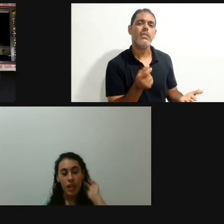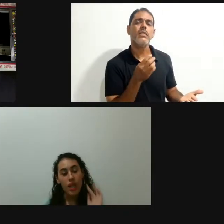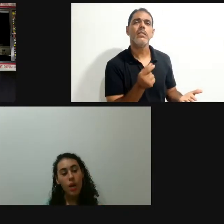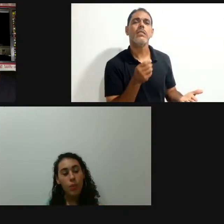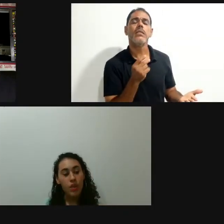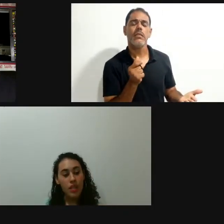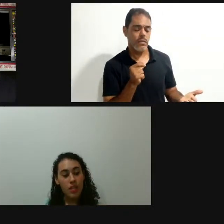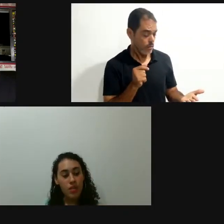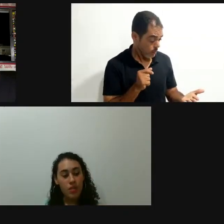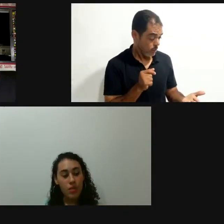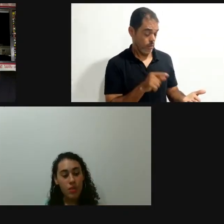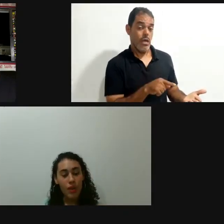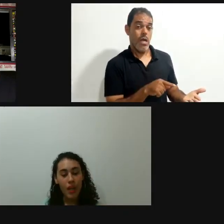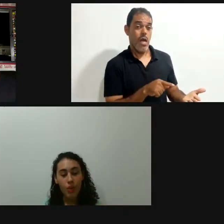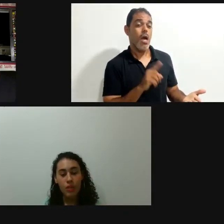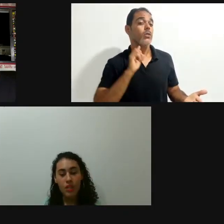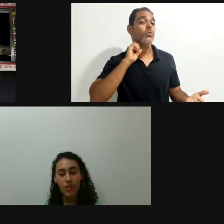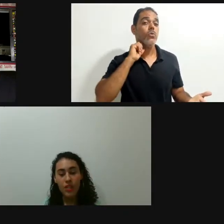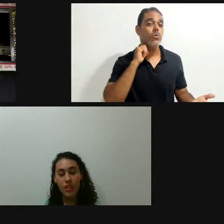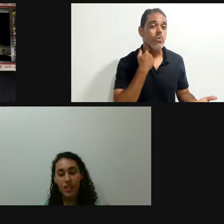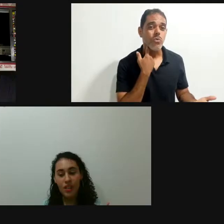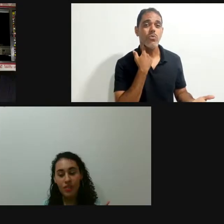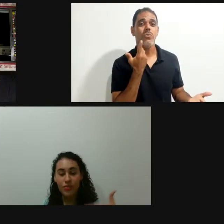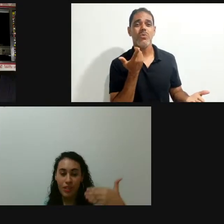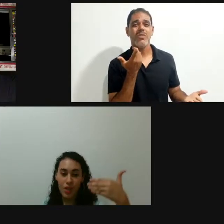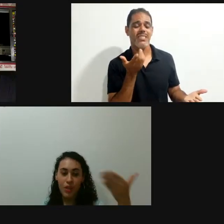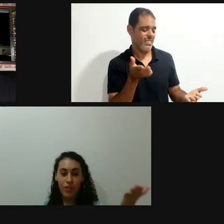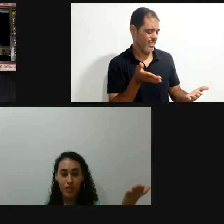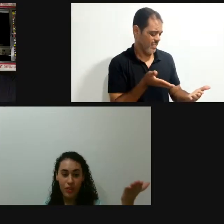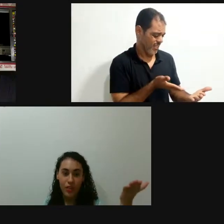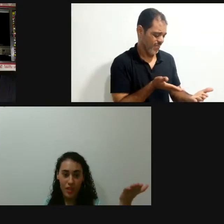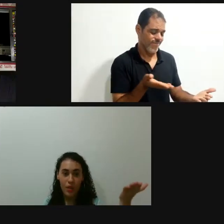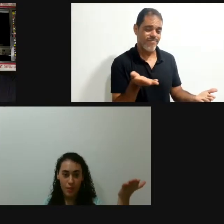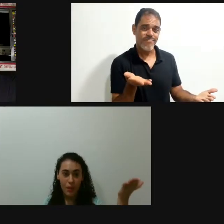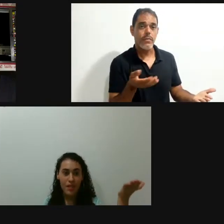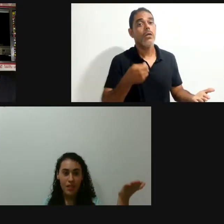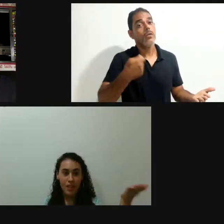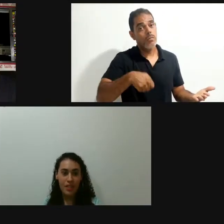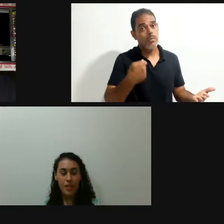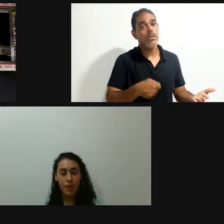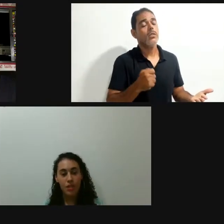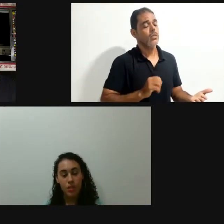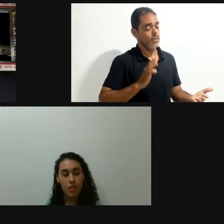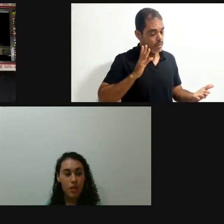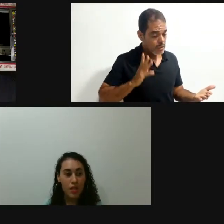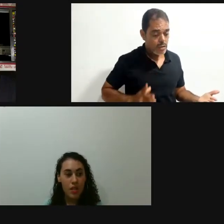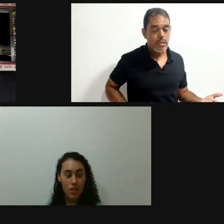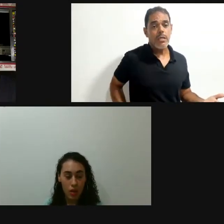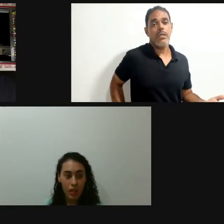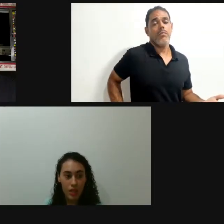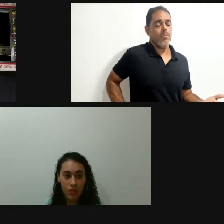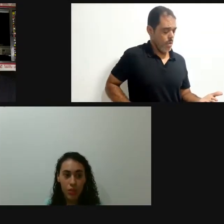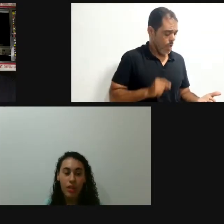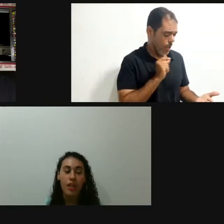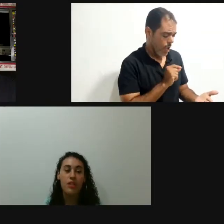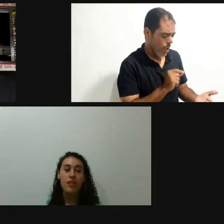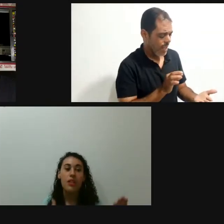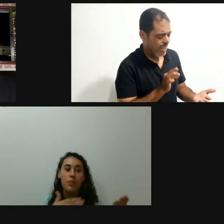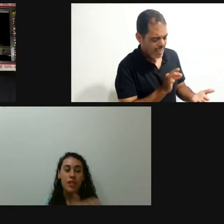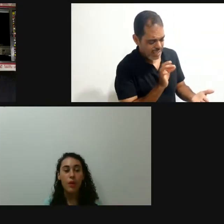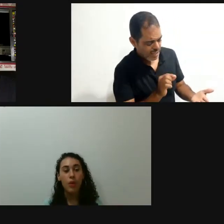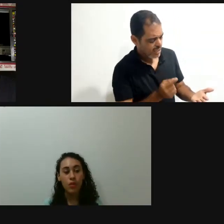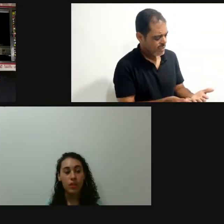e por isso eu tive que fazer uma limpeza, né, nessas páginas e isso é uma das